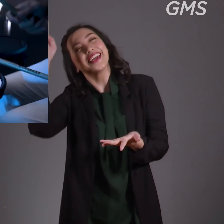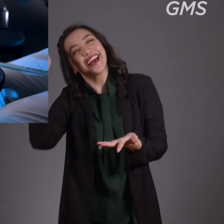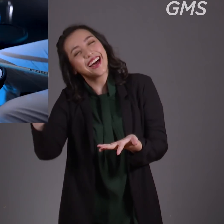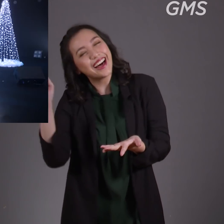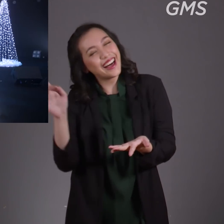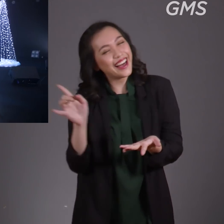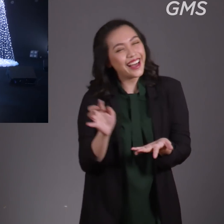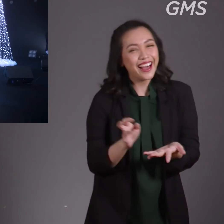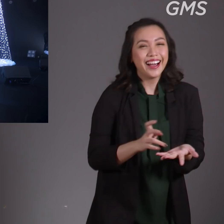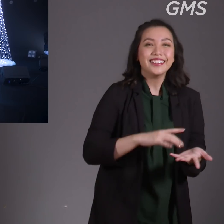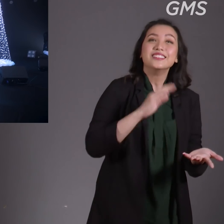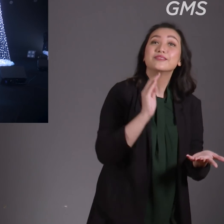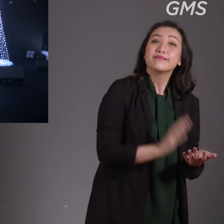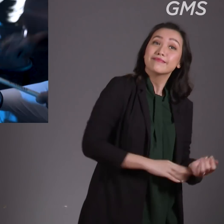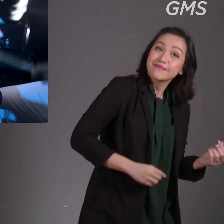Oh,